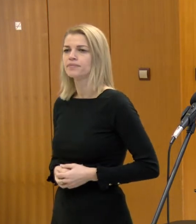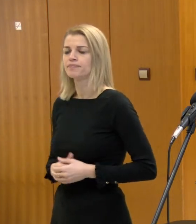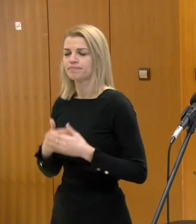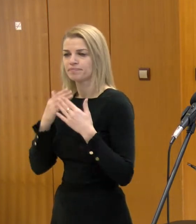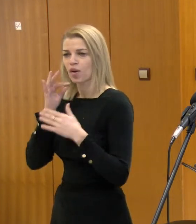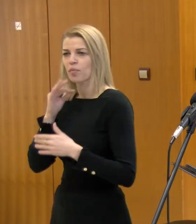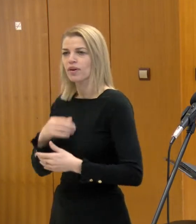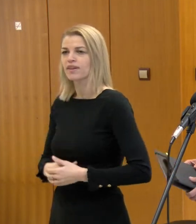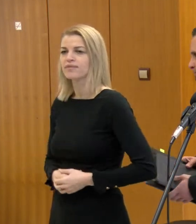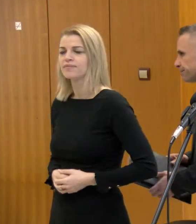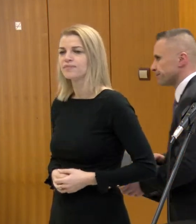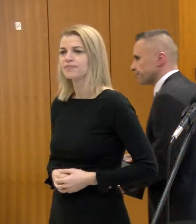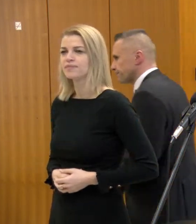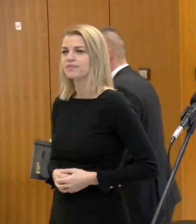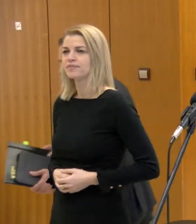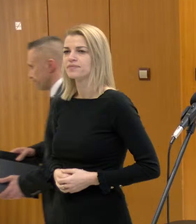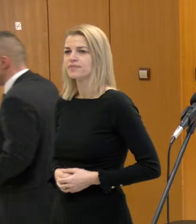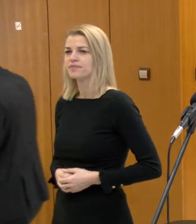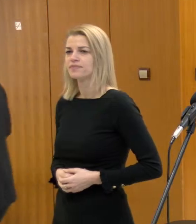Ďakujem pekne. Pekný deň.